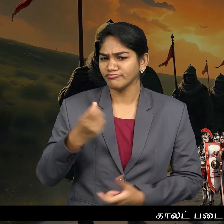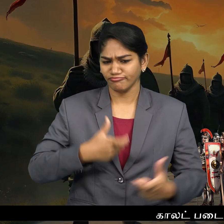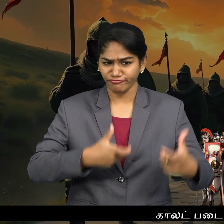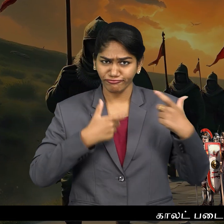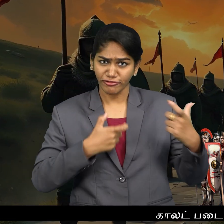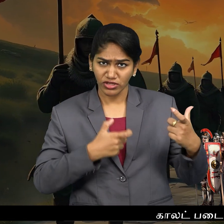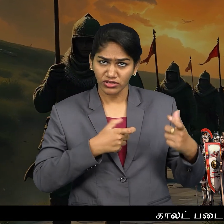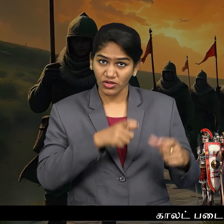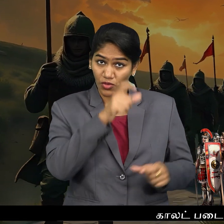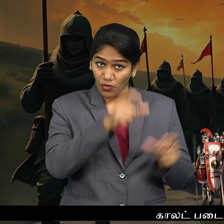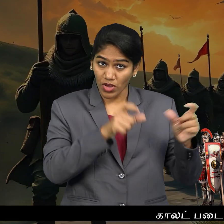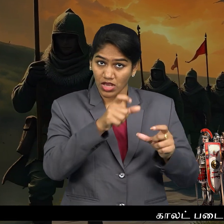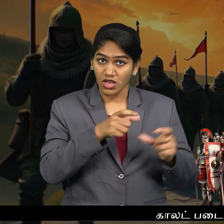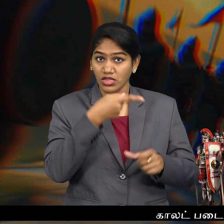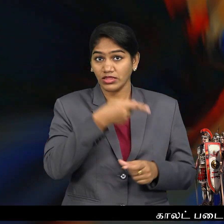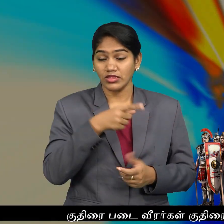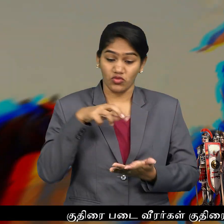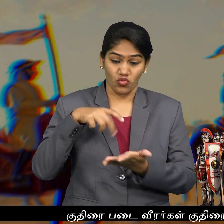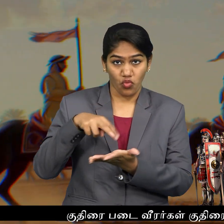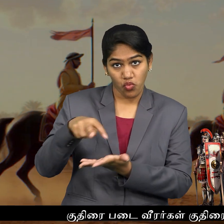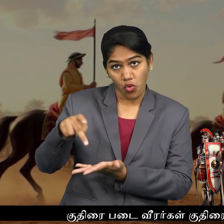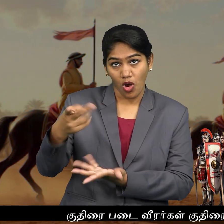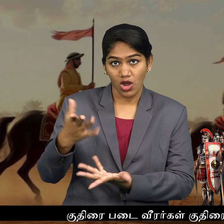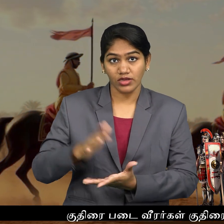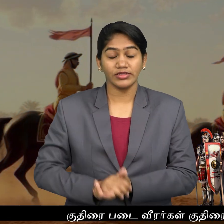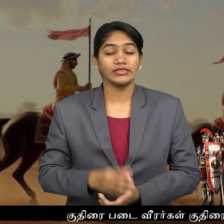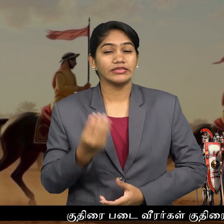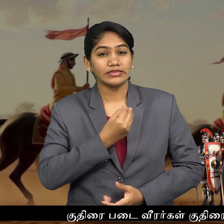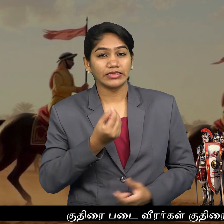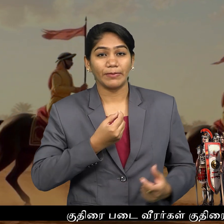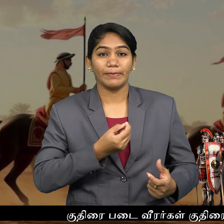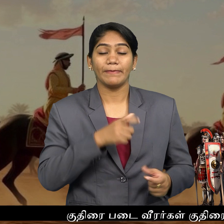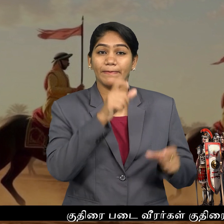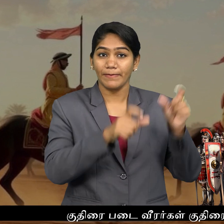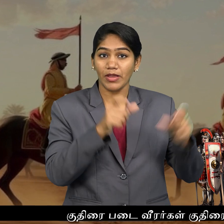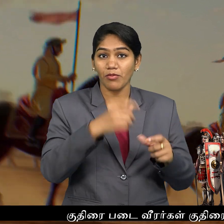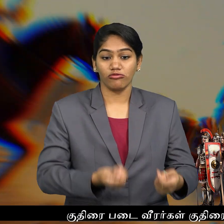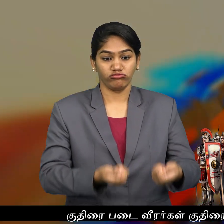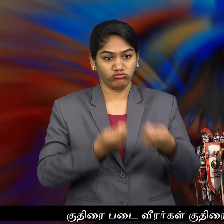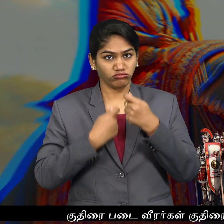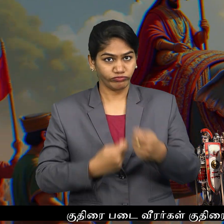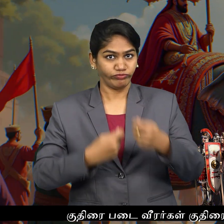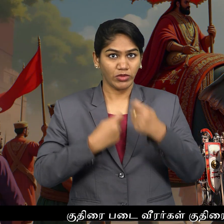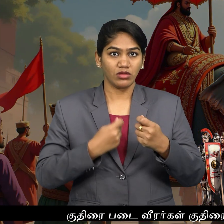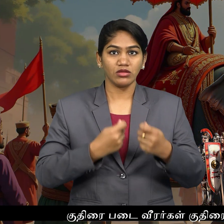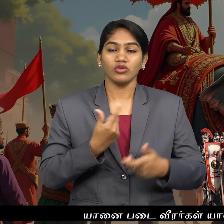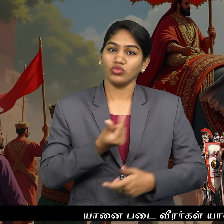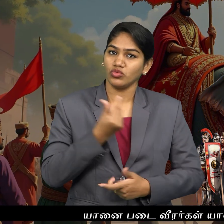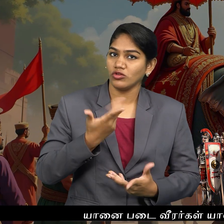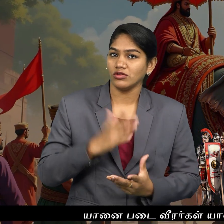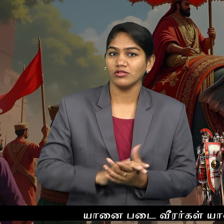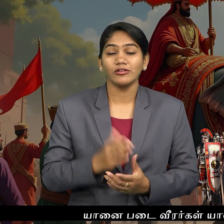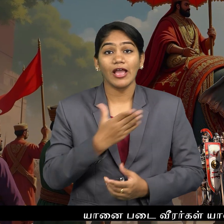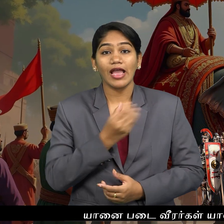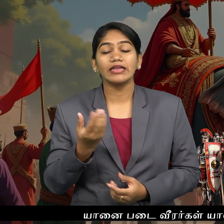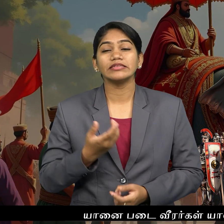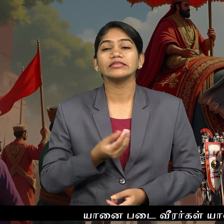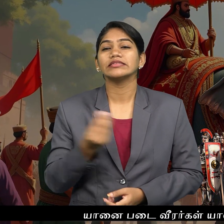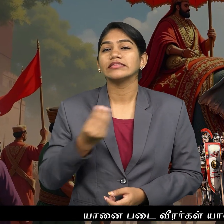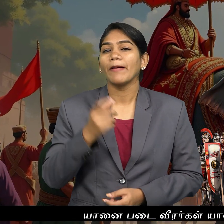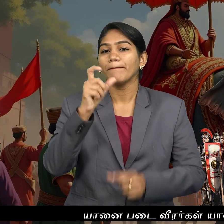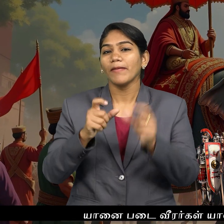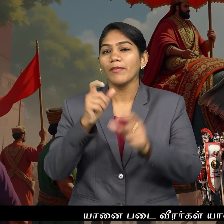காலாட்படை நடை வீரர்கள். குதிரைப்படை வீரர்கள் குதிரைகளின் மீது சவாரி செய்வார்கள். யானைப்படை